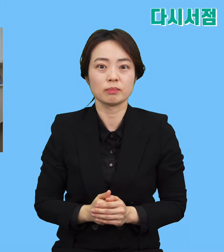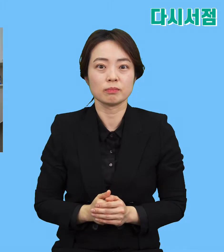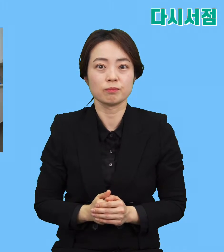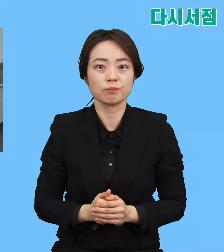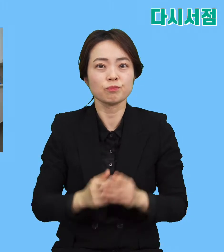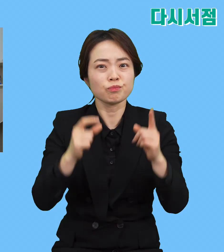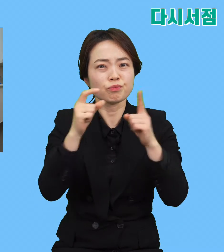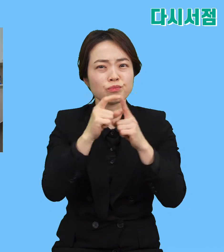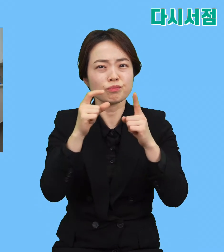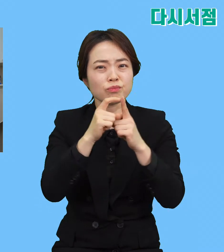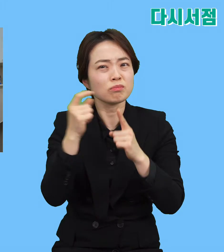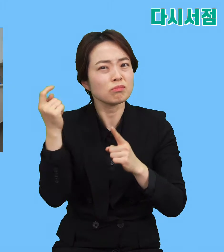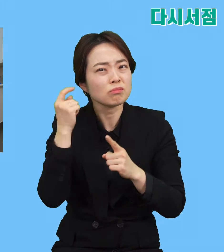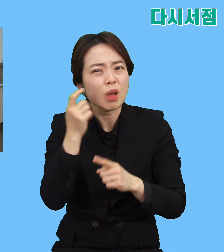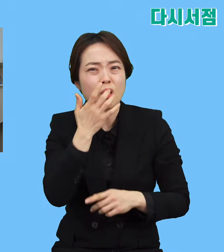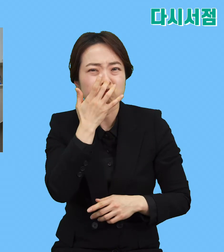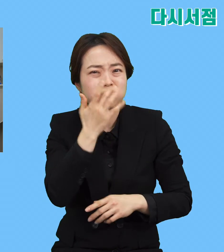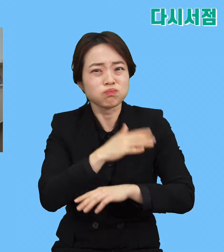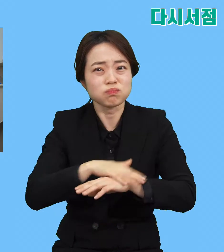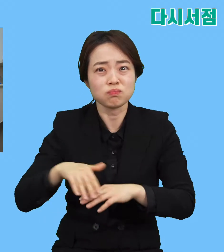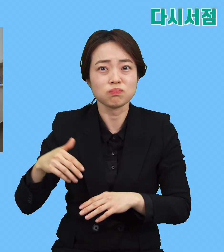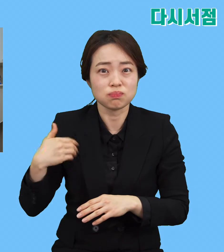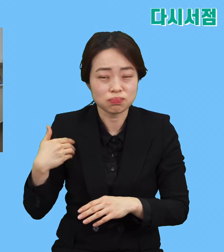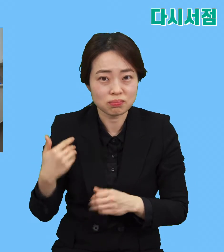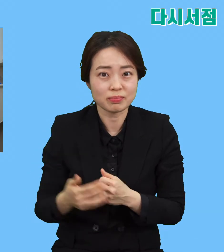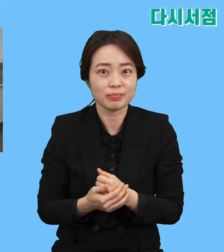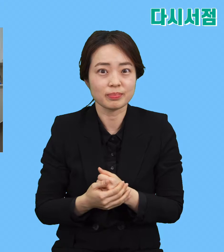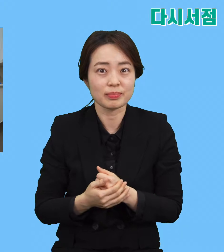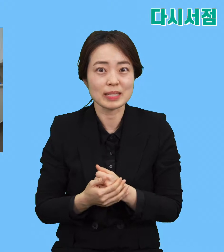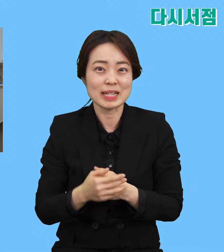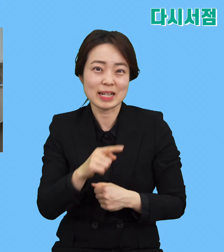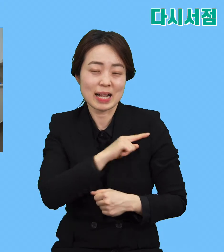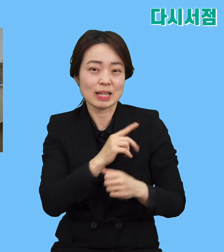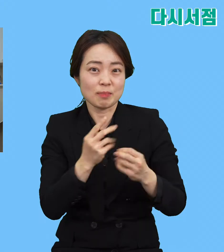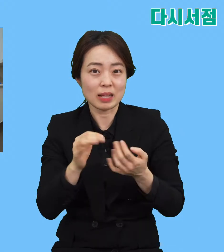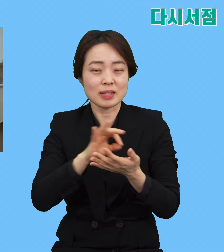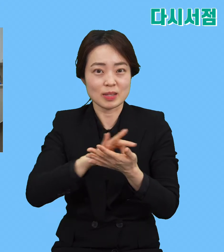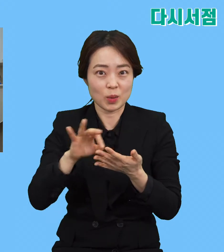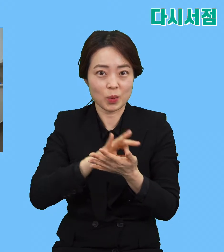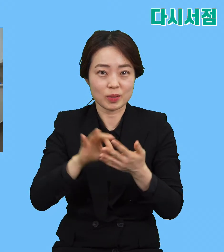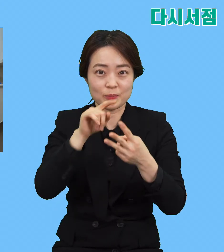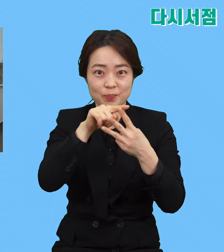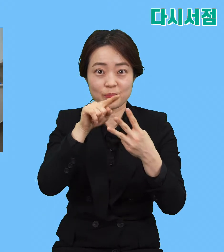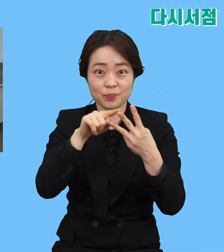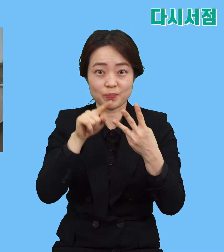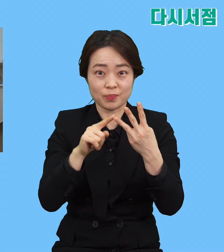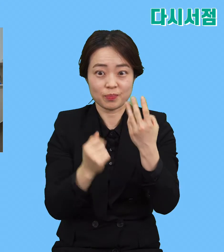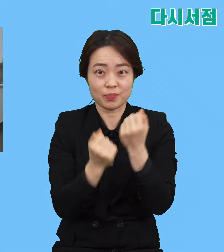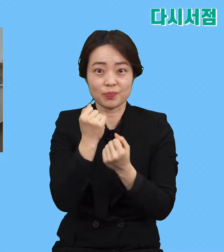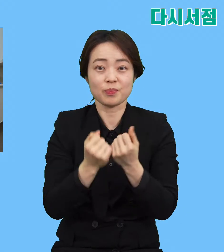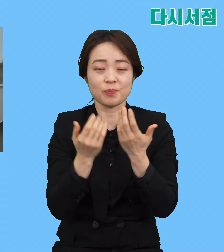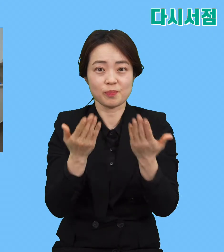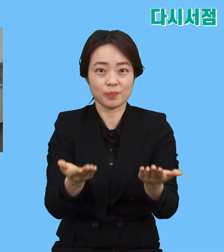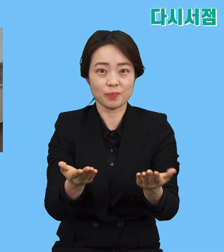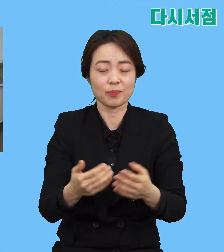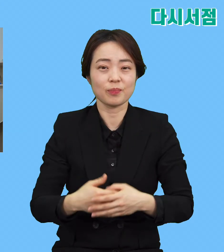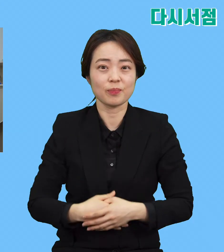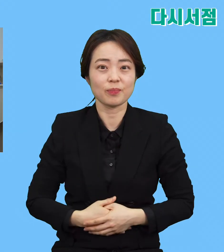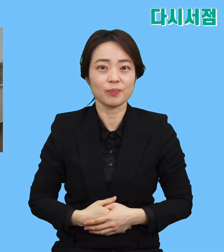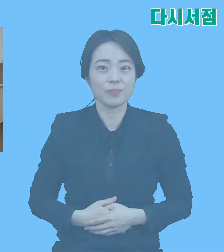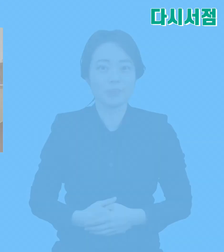들어도 헷갈리는 판형의 이름들. 우리는 가장 많이 쓰이는 판형 3가지를 자세히